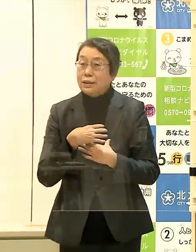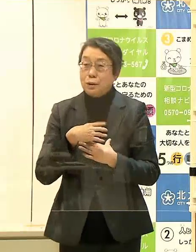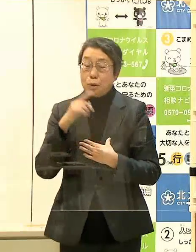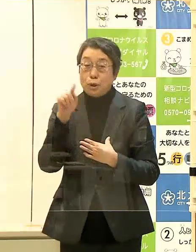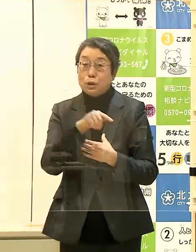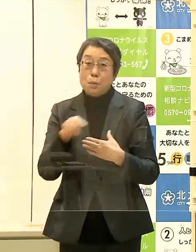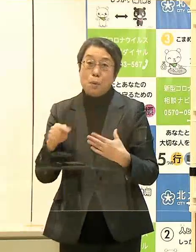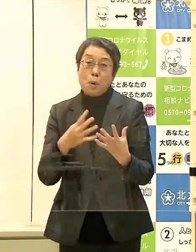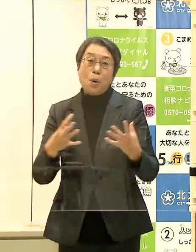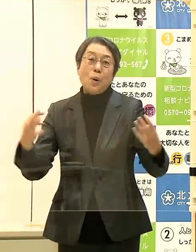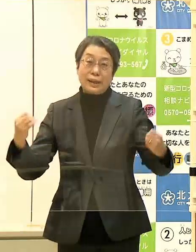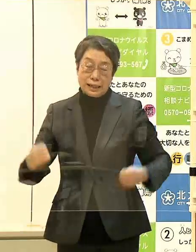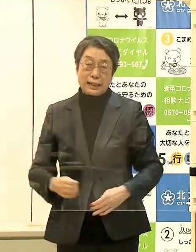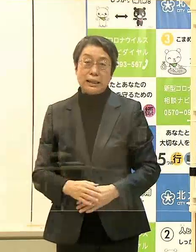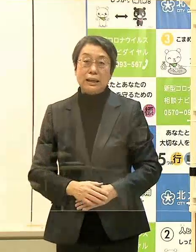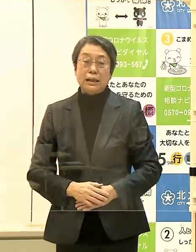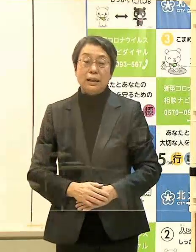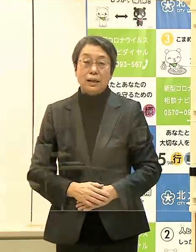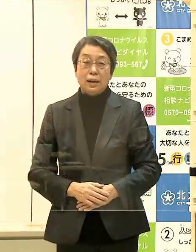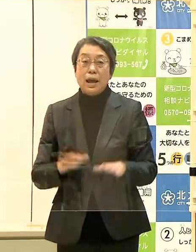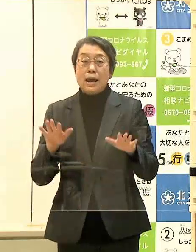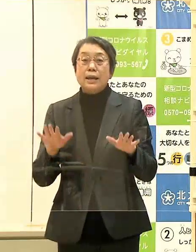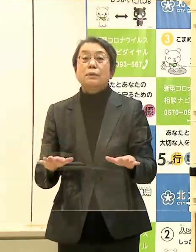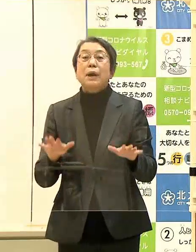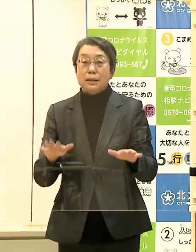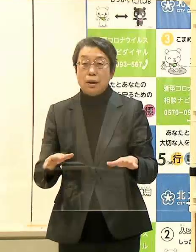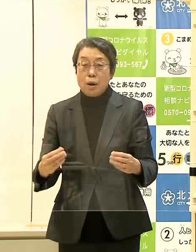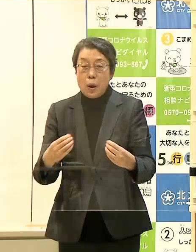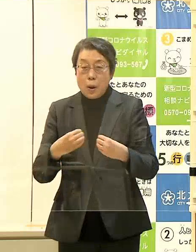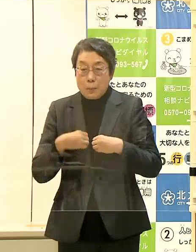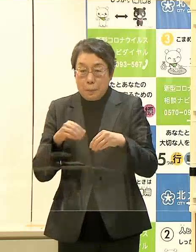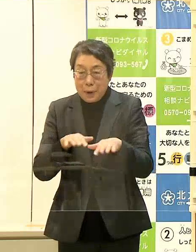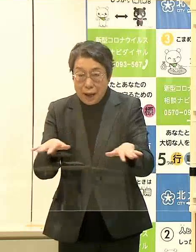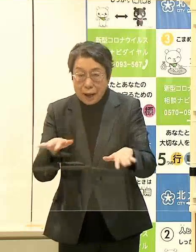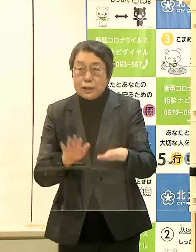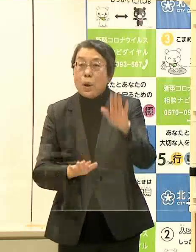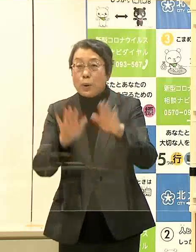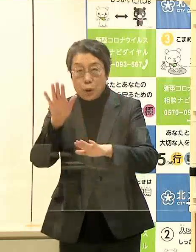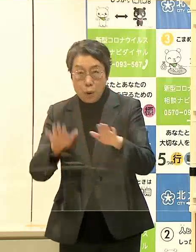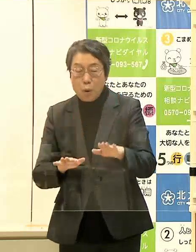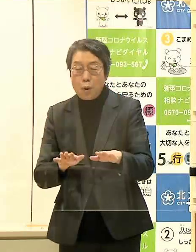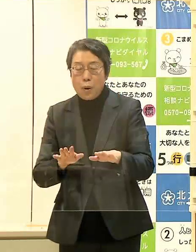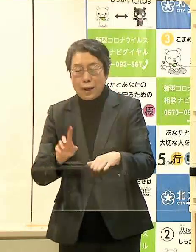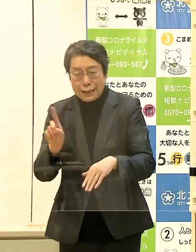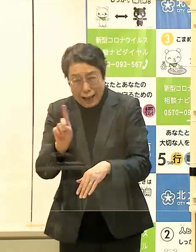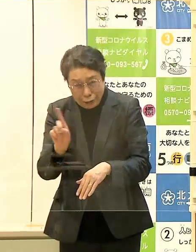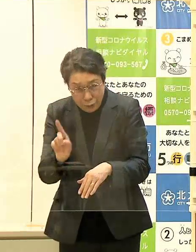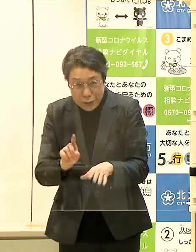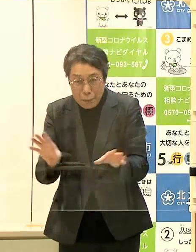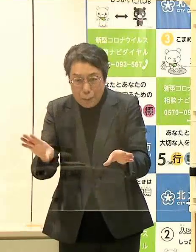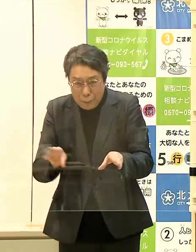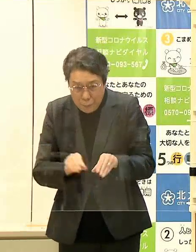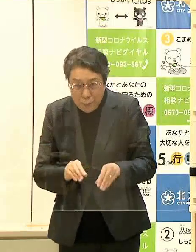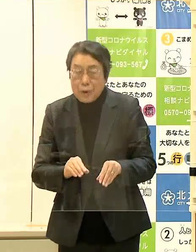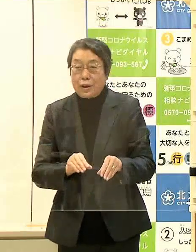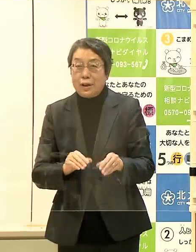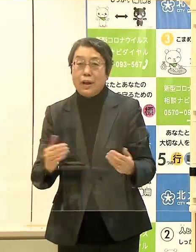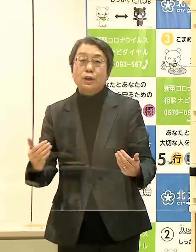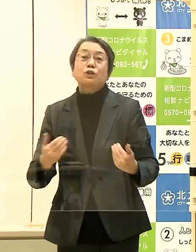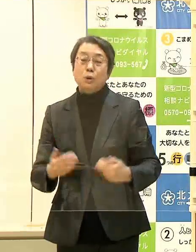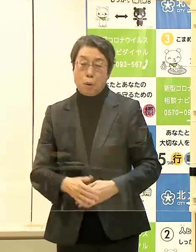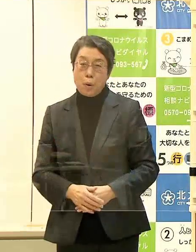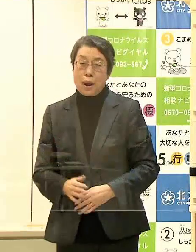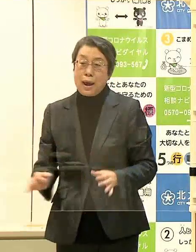と思いますしかし今の感染状況をなんとしてでも抑え込まない限り社会